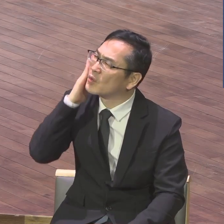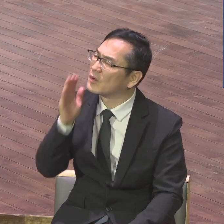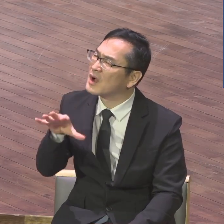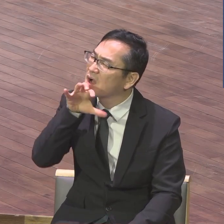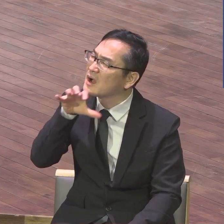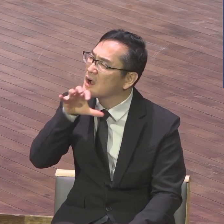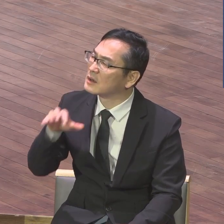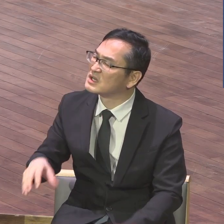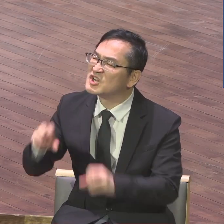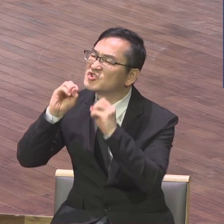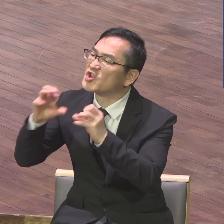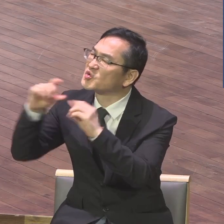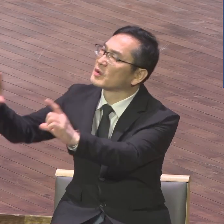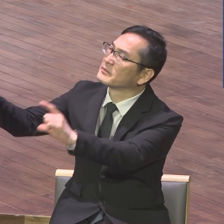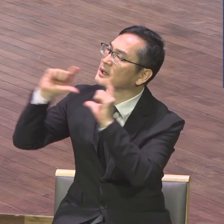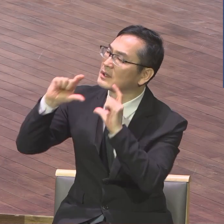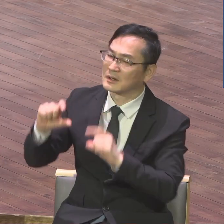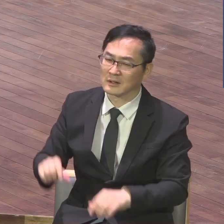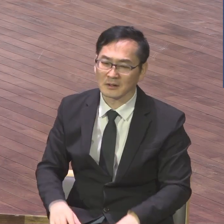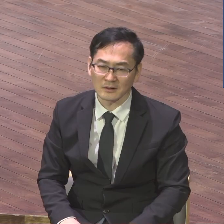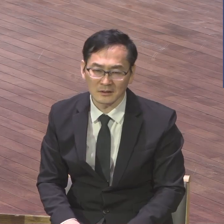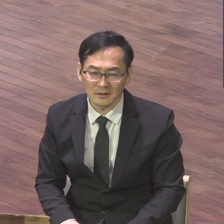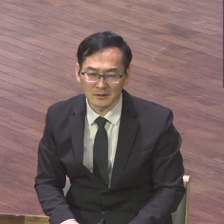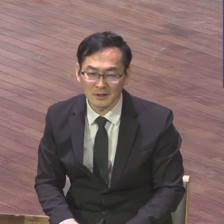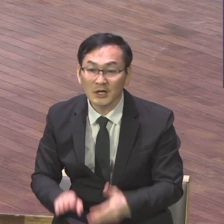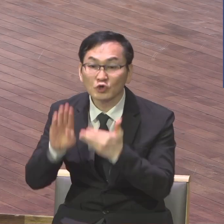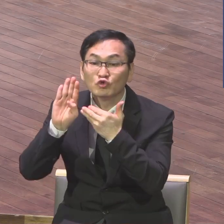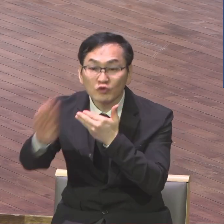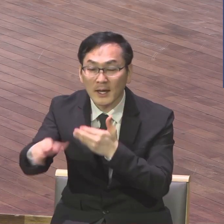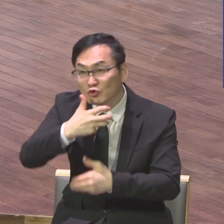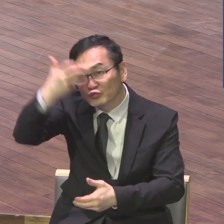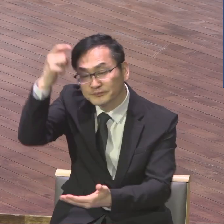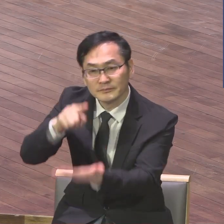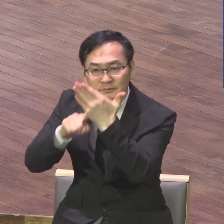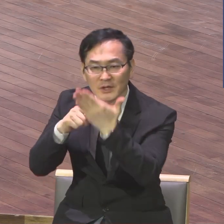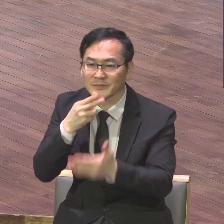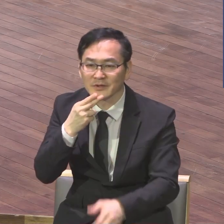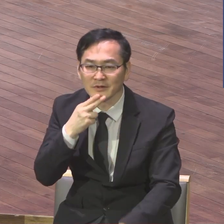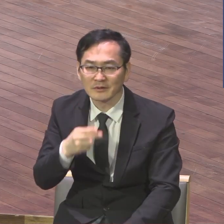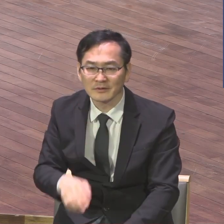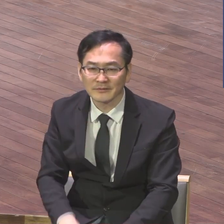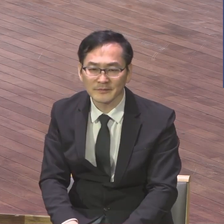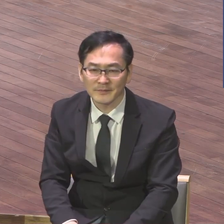40년이 지난 지금까지 한 번도 꿈에 나타난 적이 없습니다. 이 사건이.